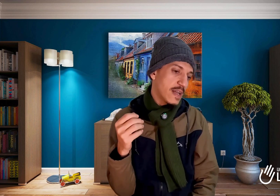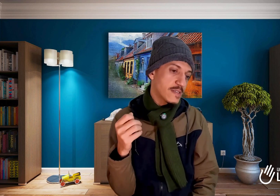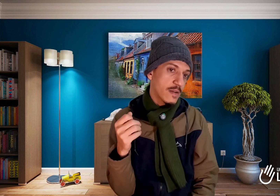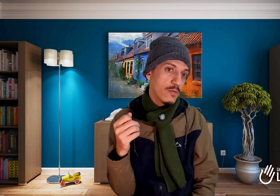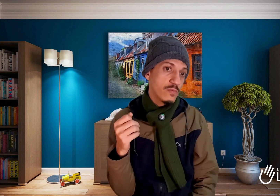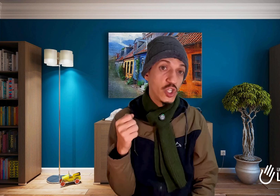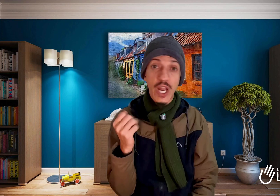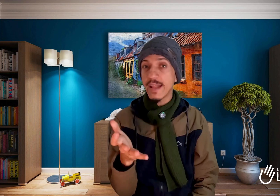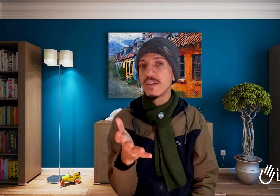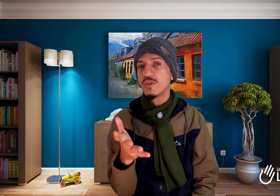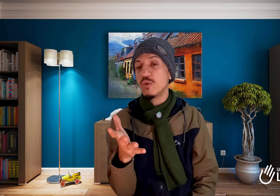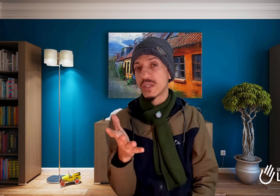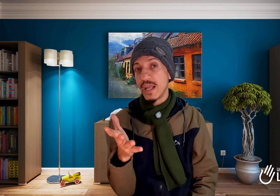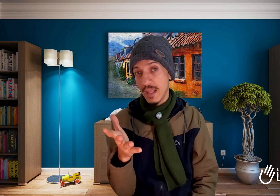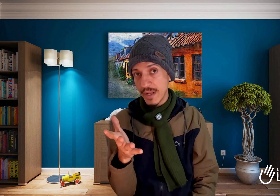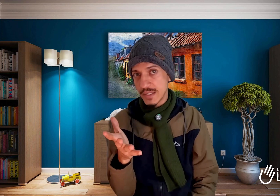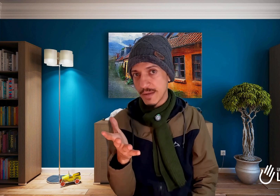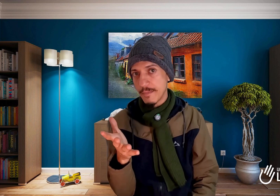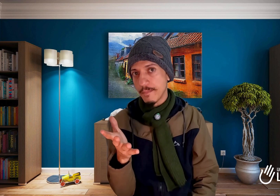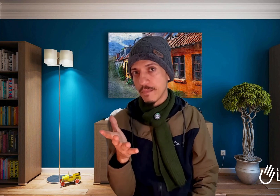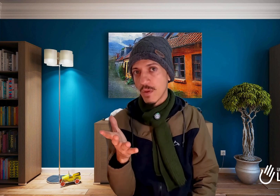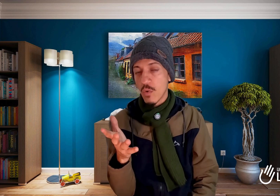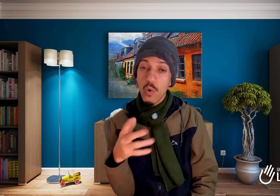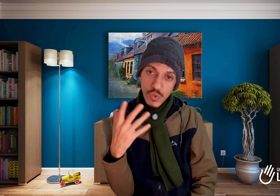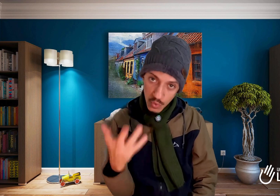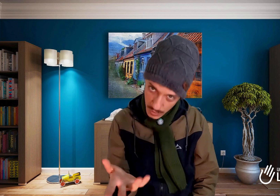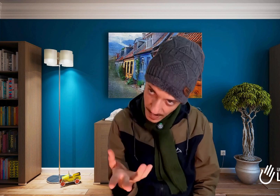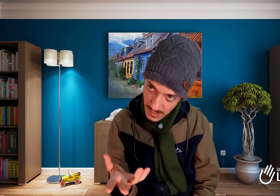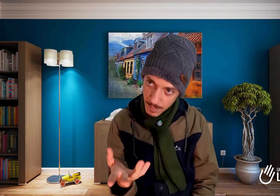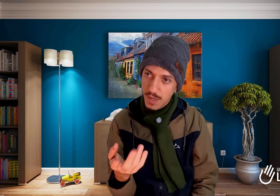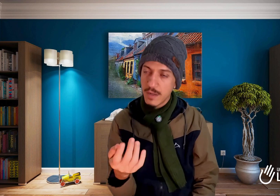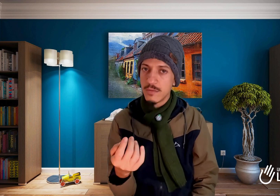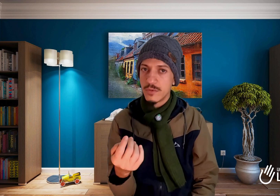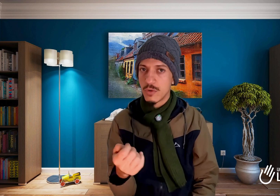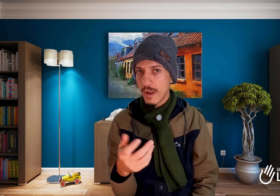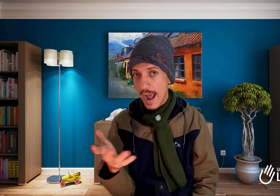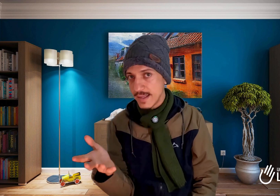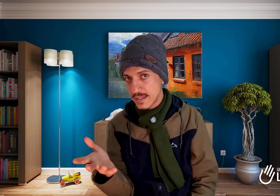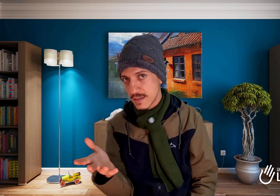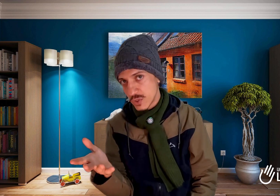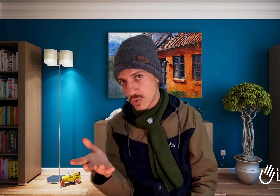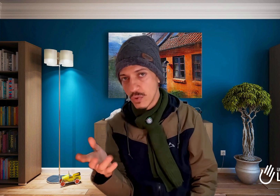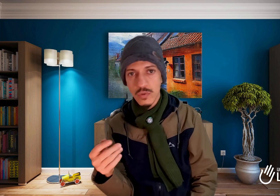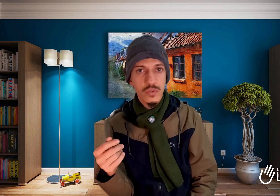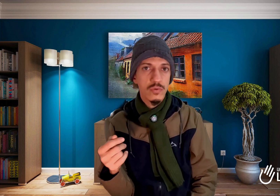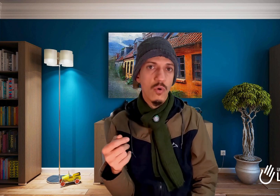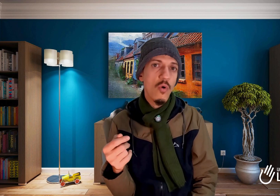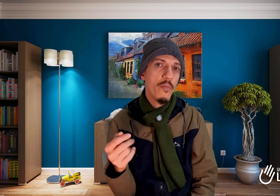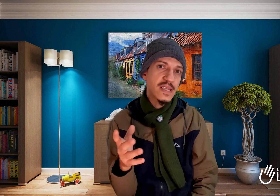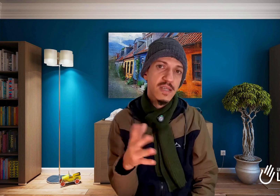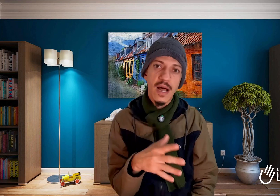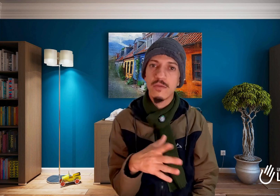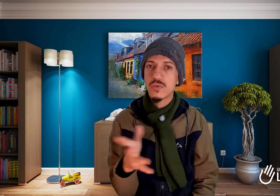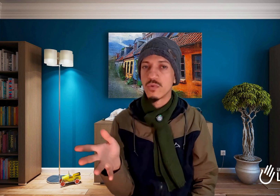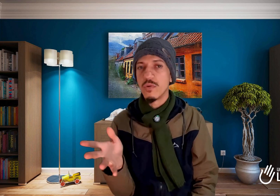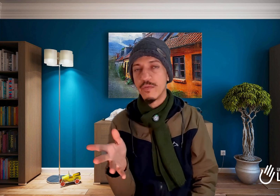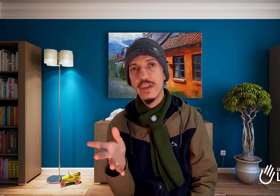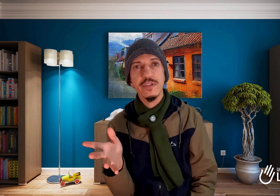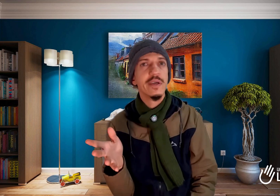apresentação direta de música em Libras, com os surdos participando, de corais de surdos, ou mesclado surdo e ouvinte.